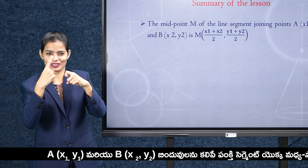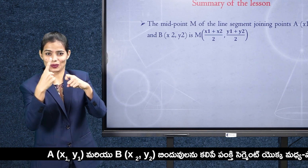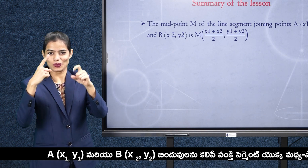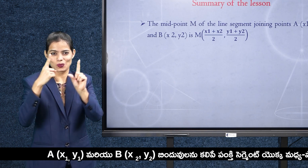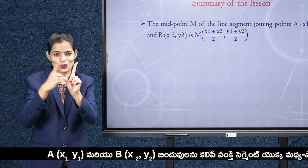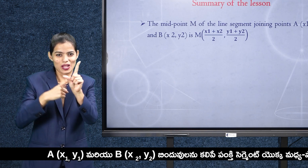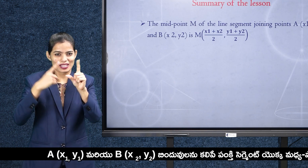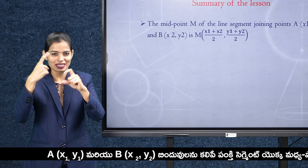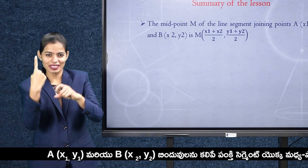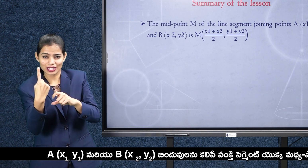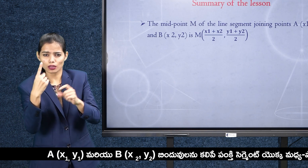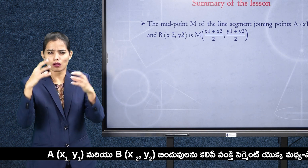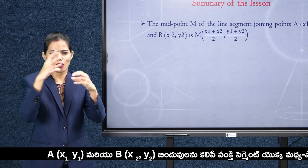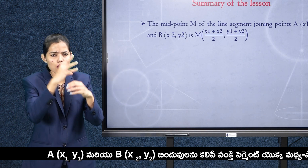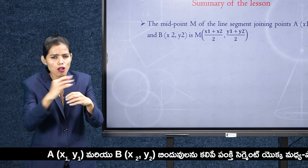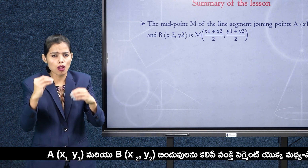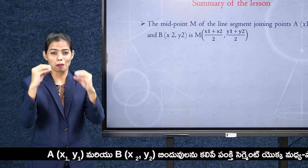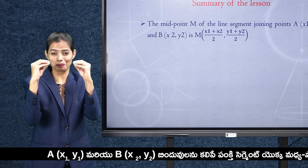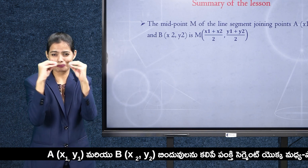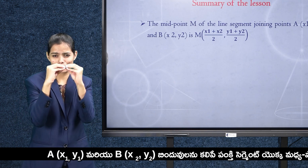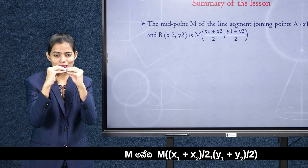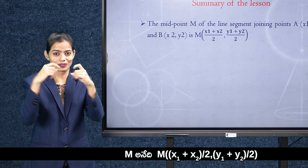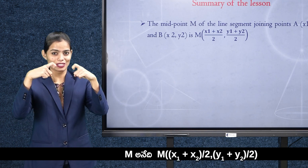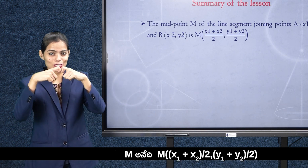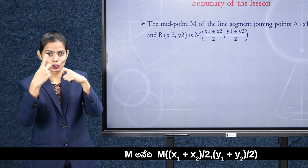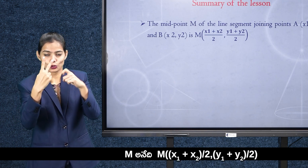పంక్తి సెగ్మెంట్ యొక్క మధ్య పాయింట్